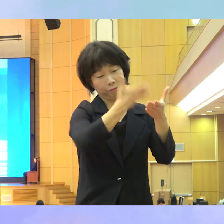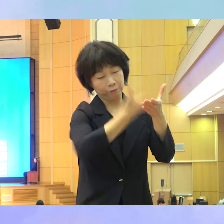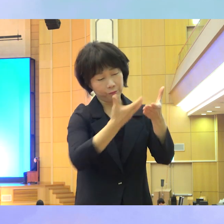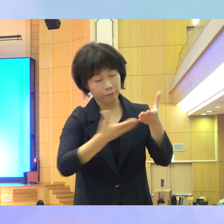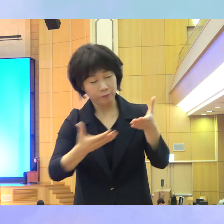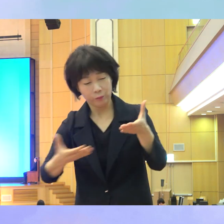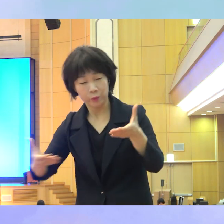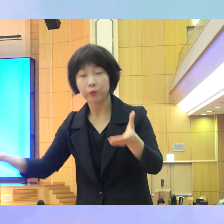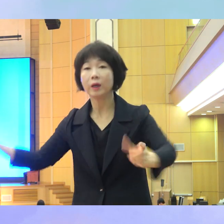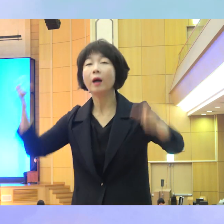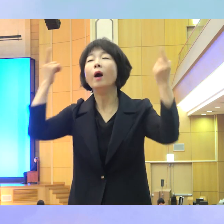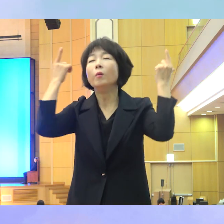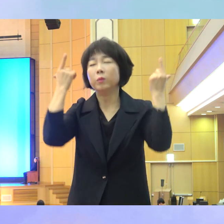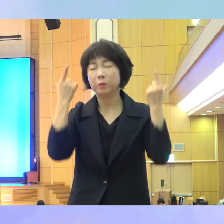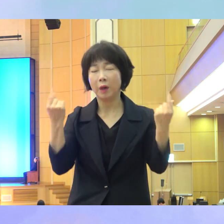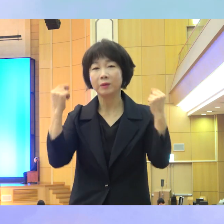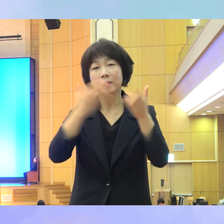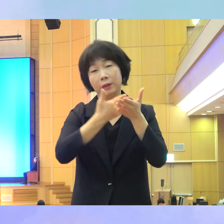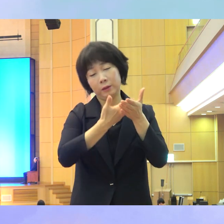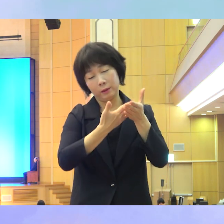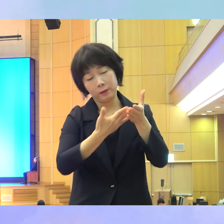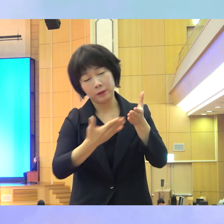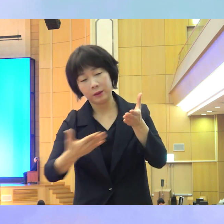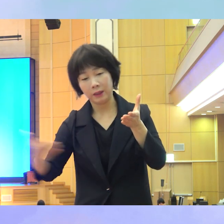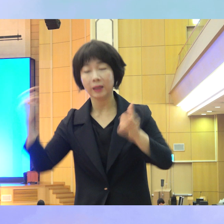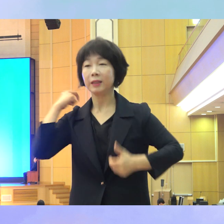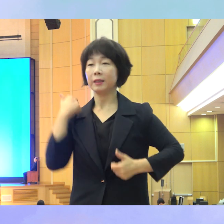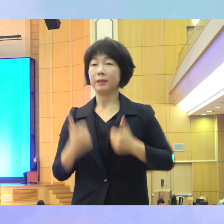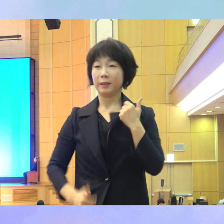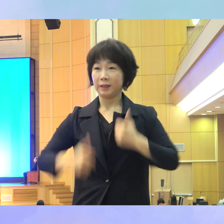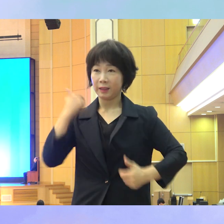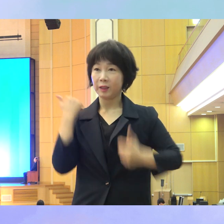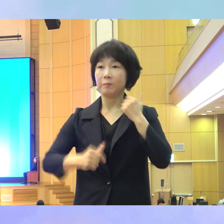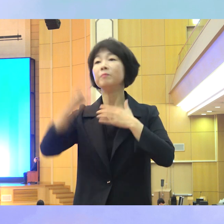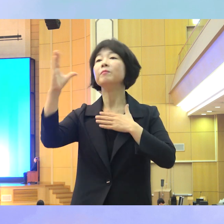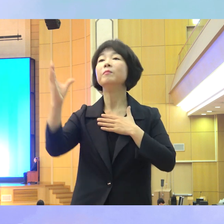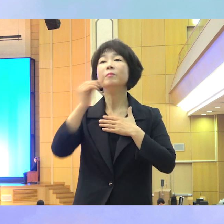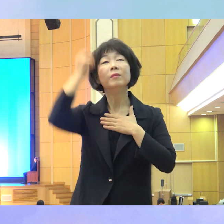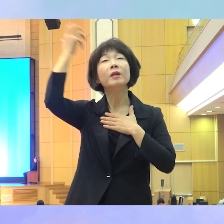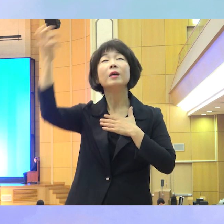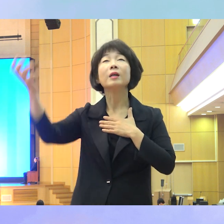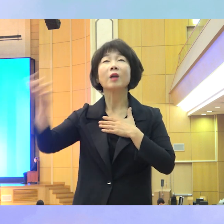강물같이 흐르는 기쁨 성령